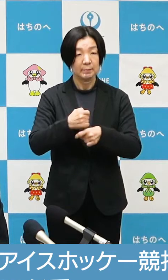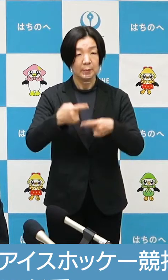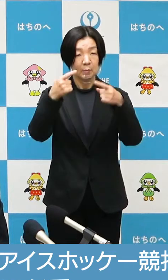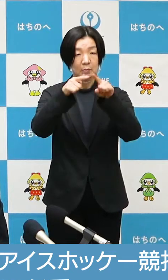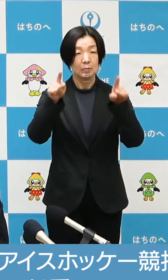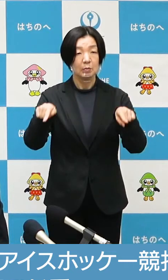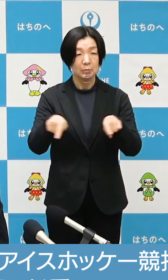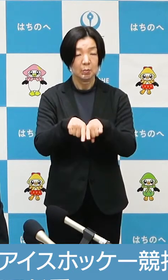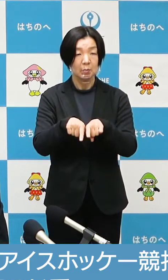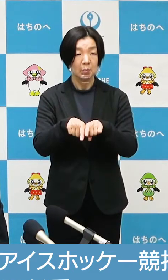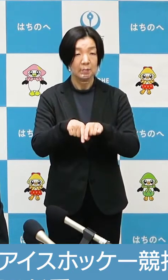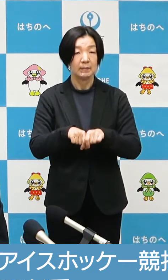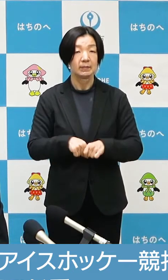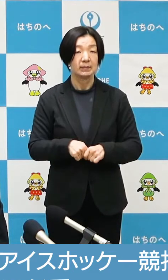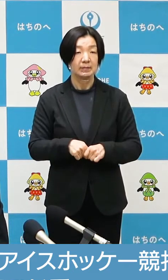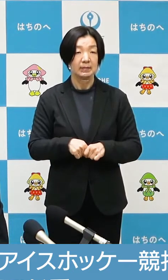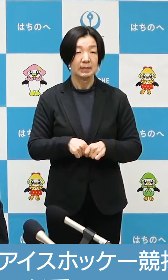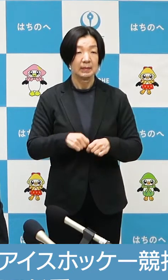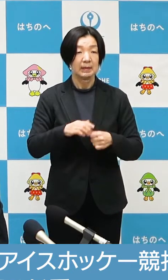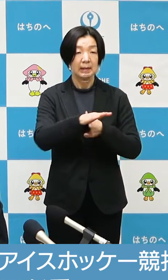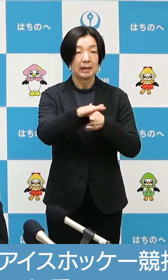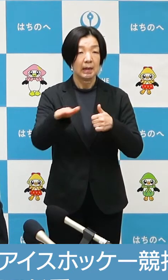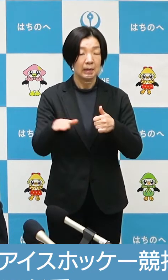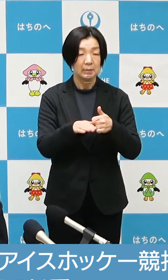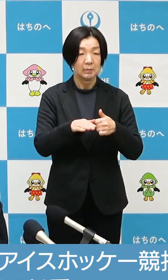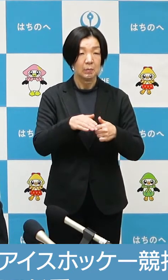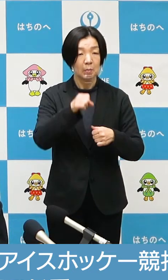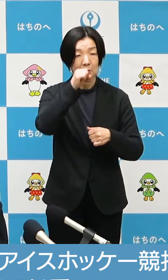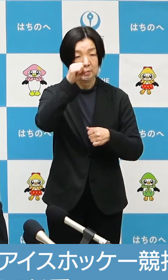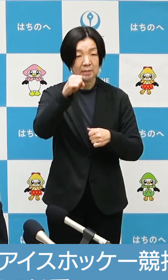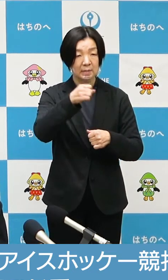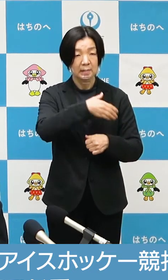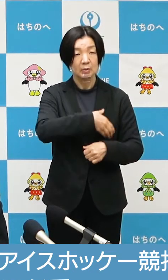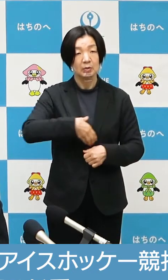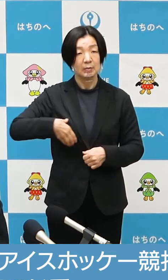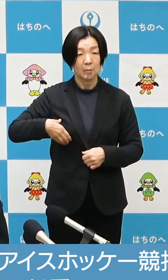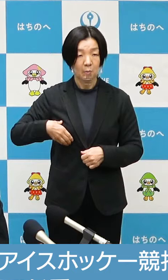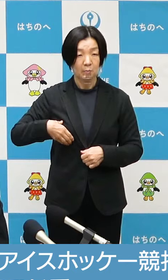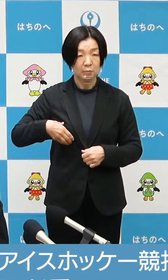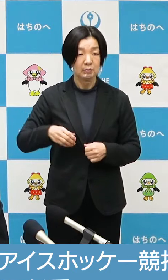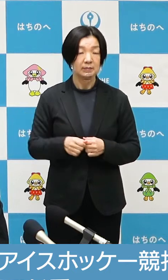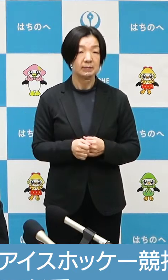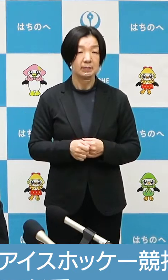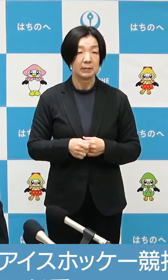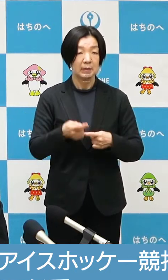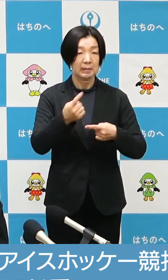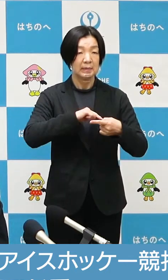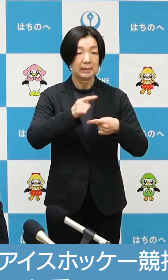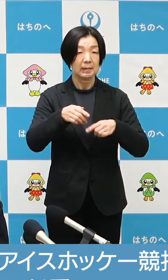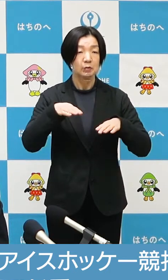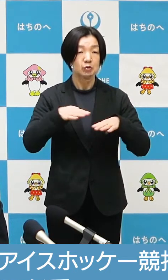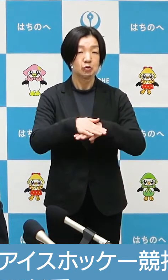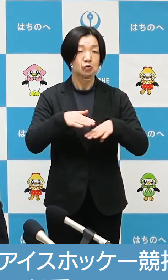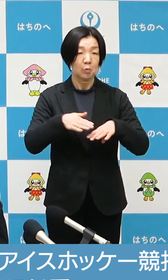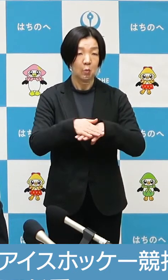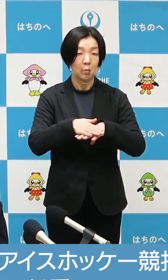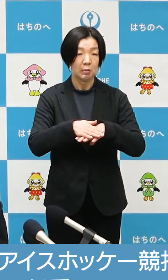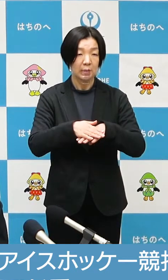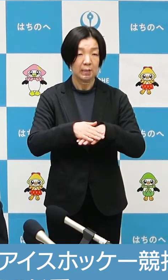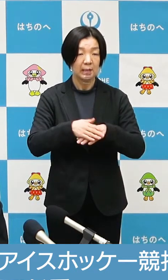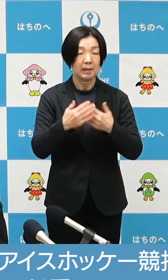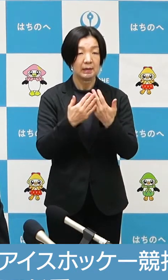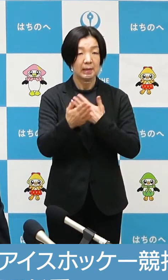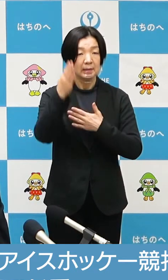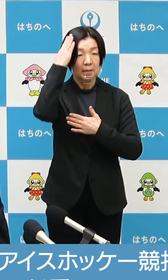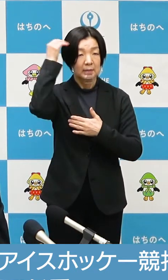作成環境に配慮した団体ユニフォームの採用やリサイクルコットン製の大会